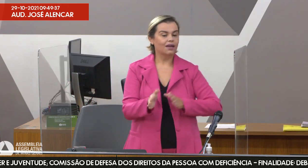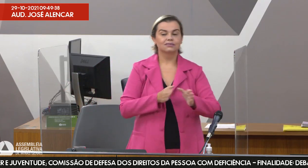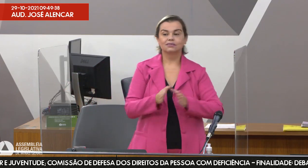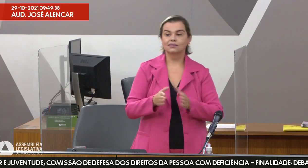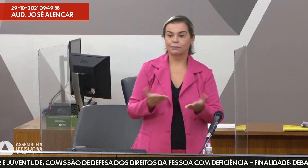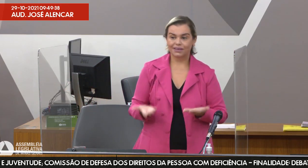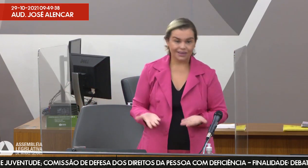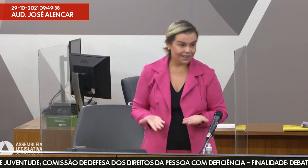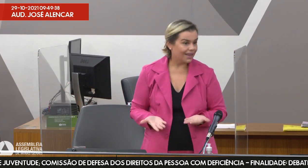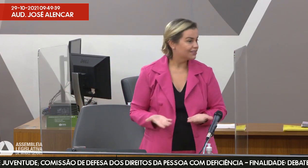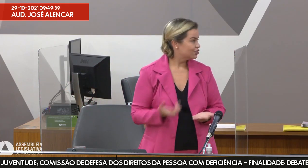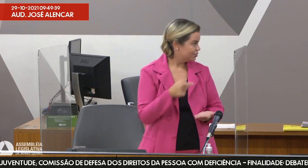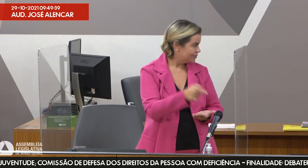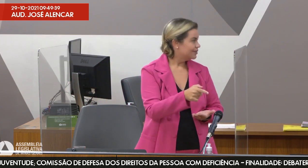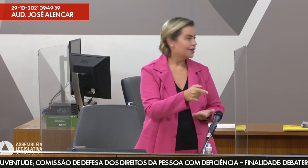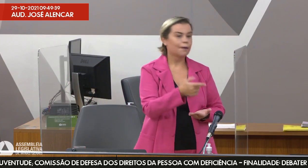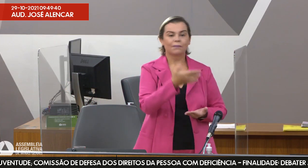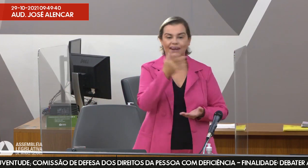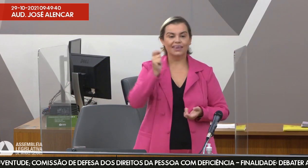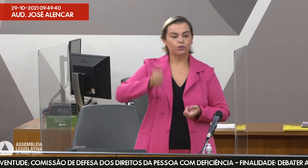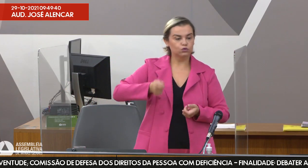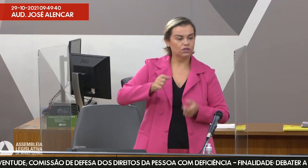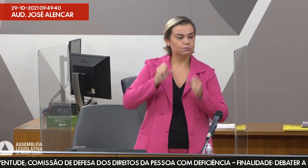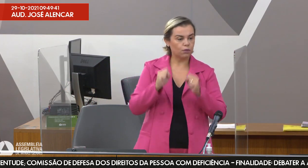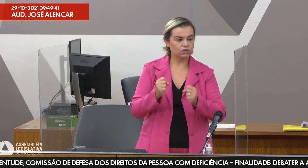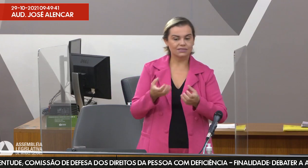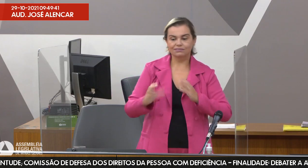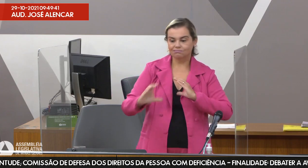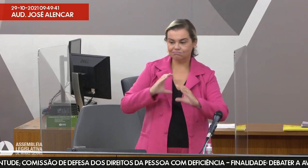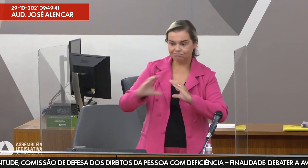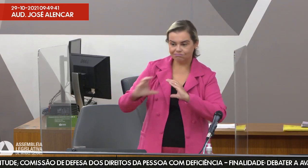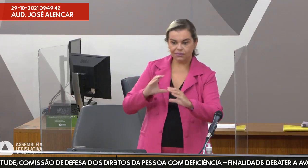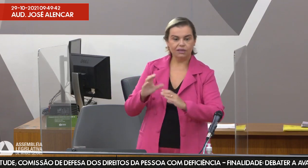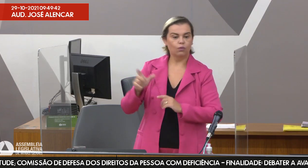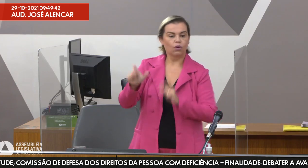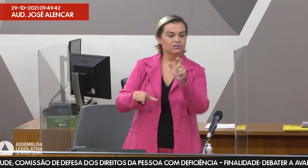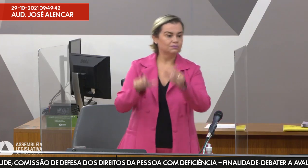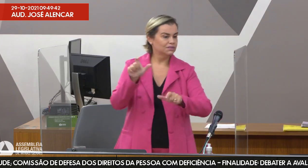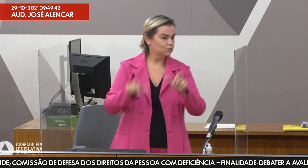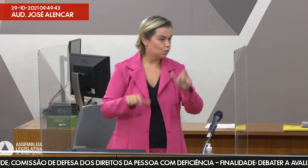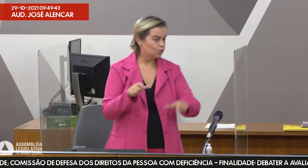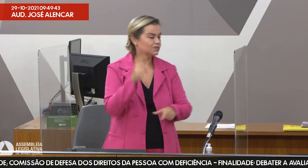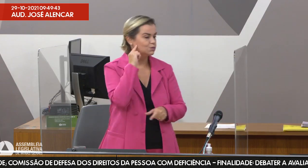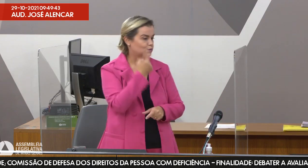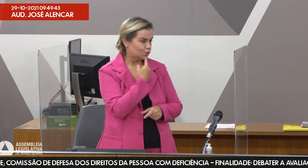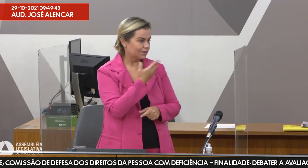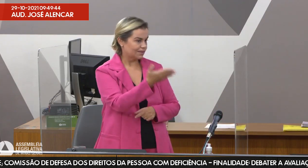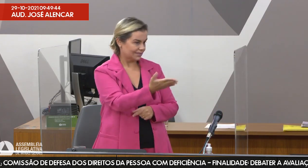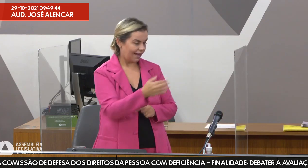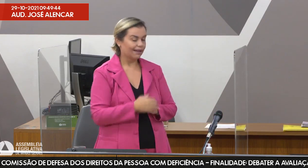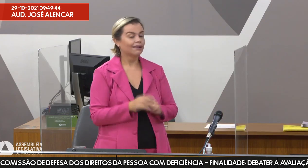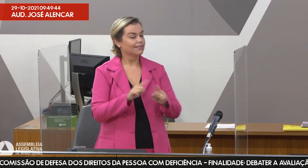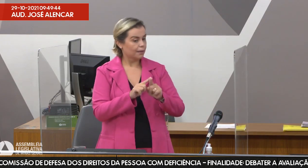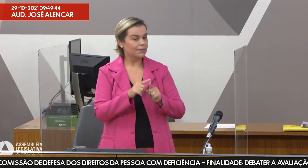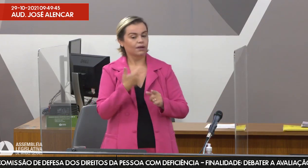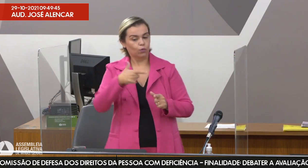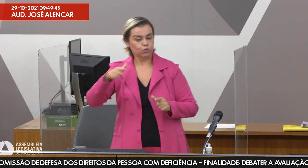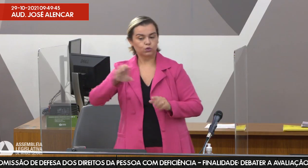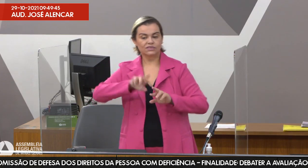é preciso que tenha plena acessibilidade arquitetônica, comunicacional, para todas